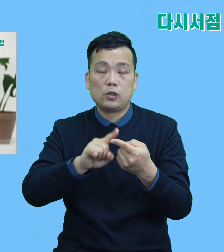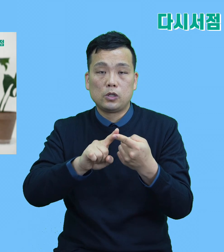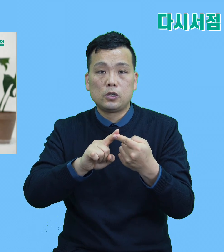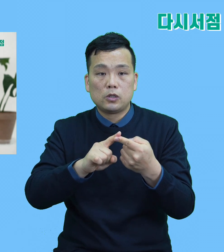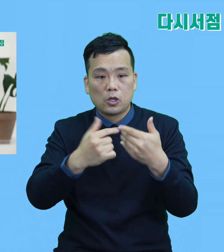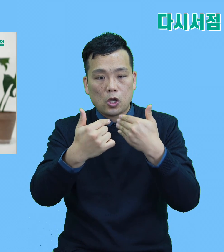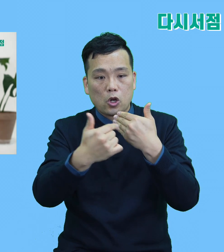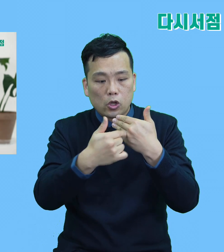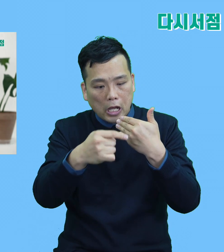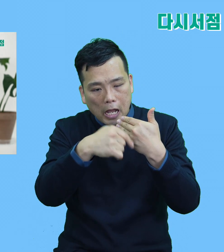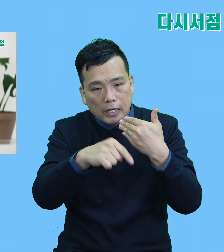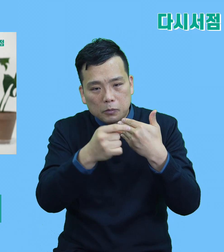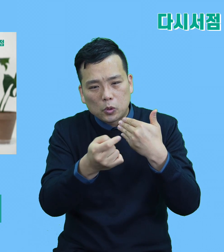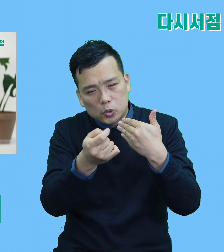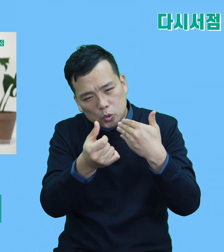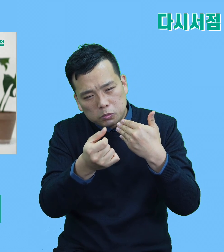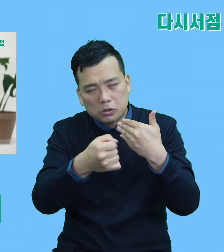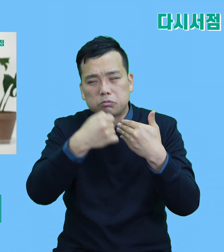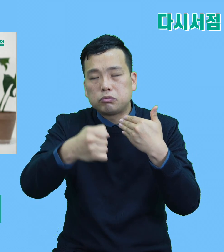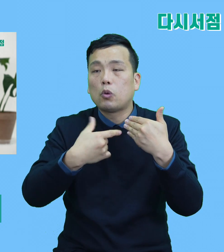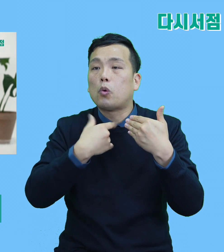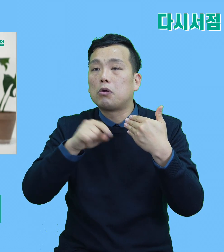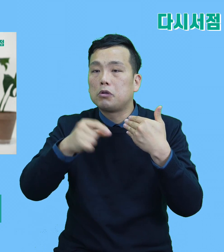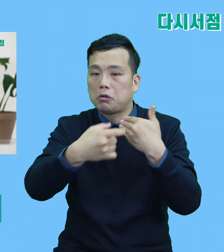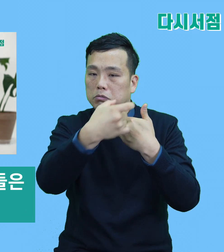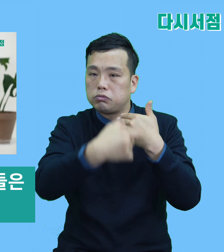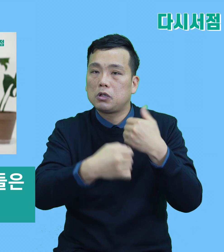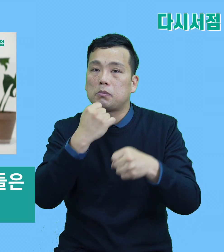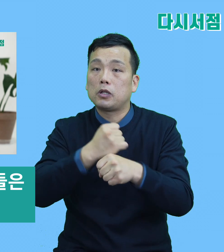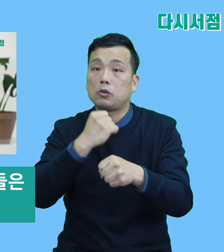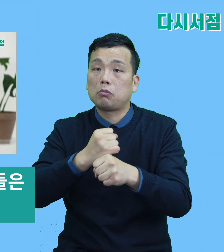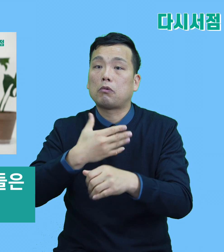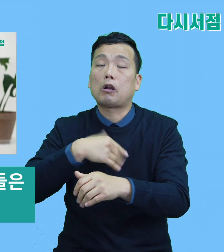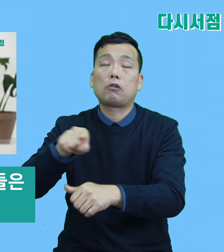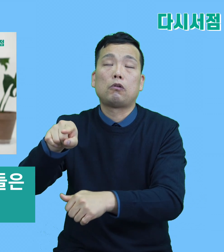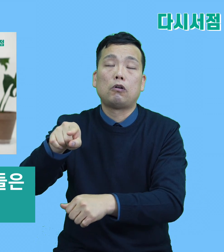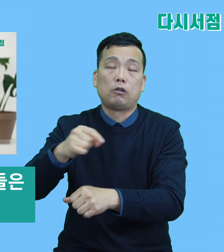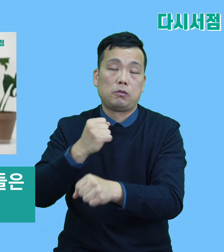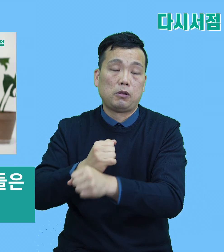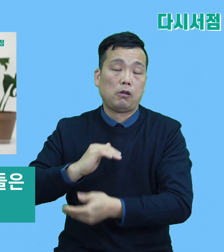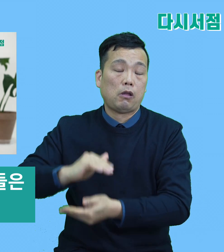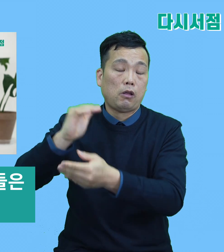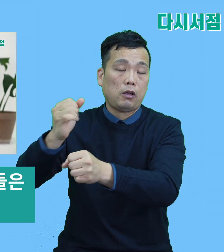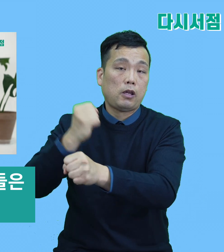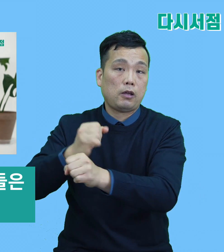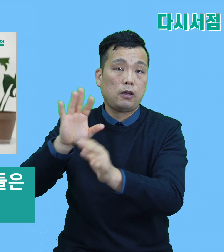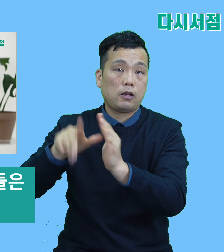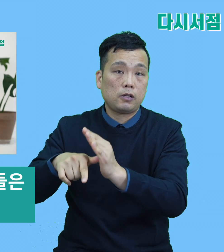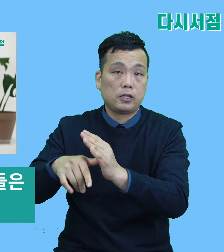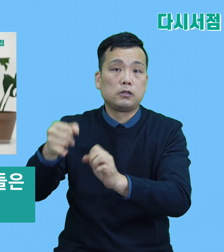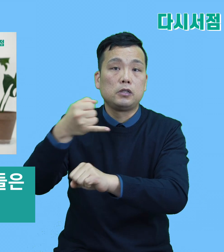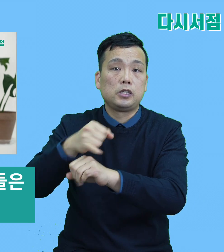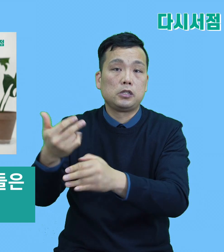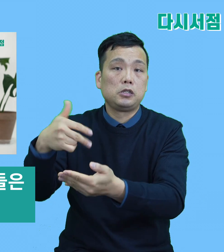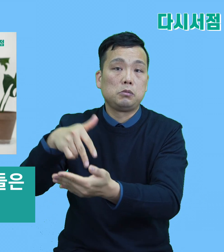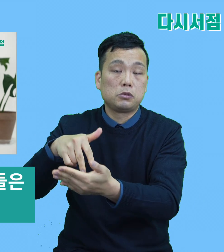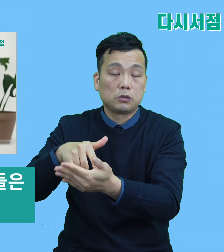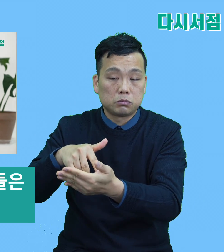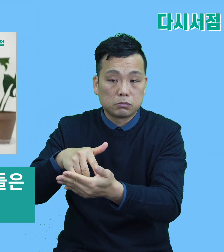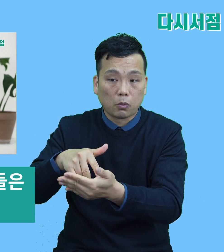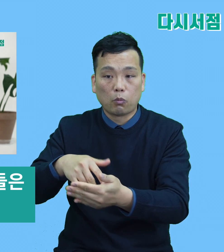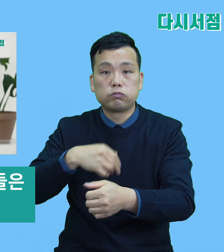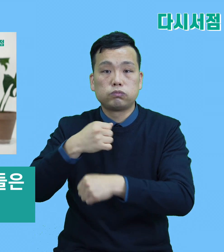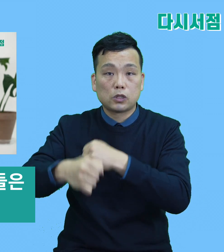어딘가에만 있으면 된다 라고 설명을 드리거든요. 그러면 사실 디자이너 분들은 좀